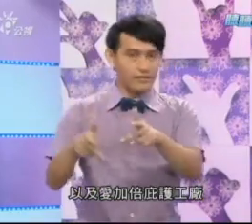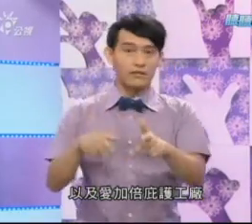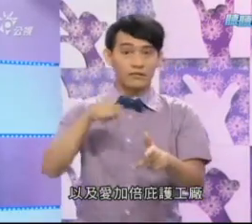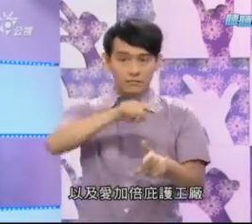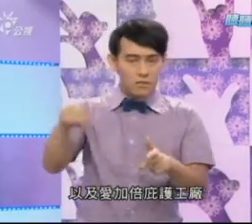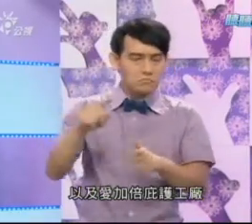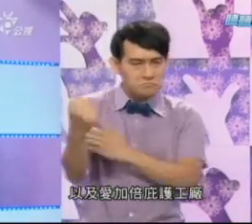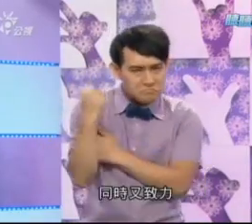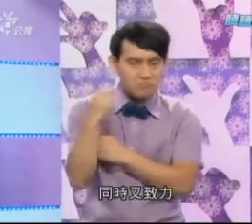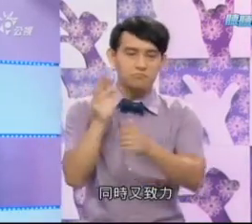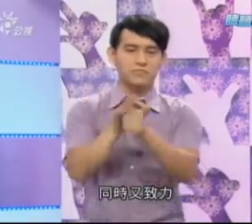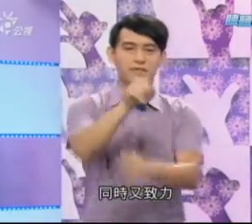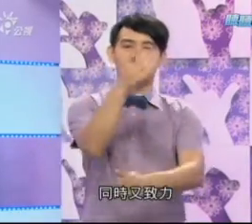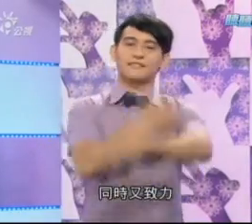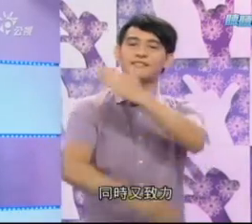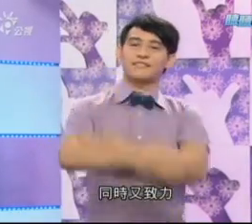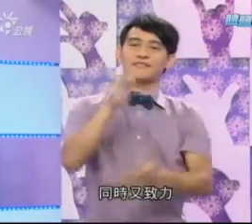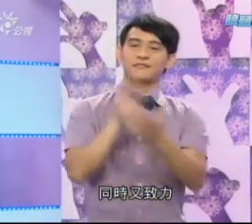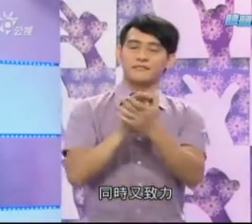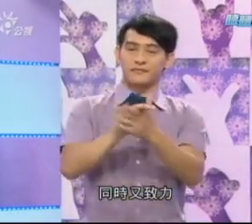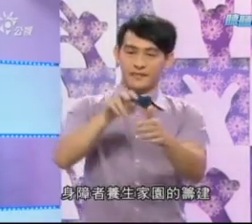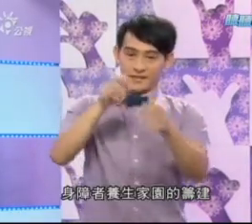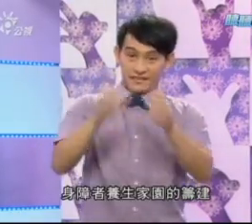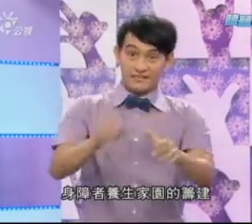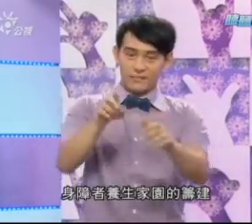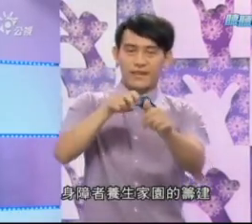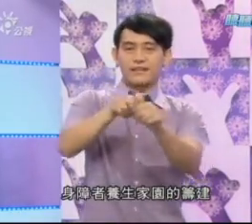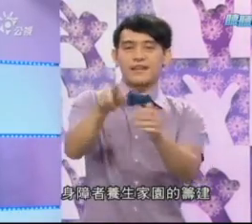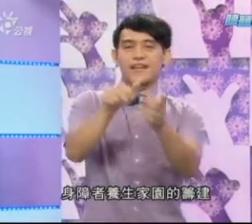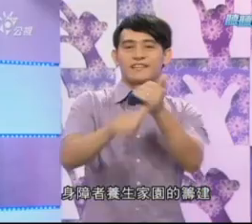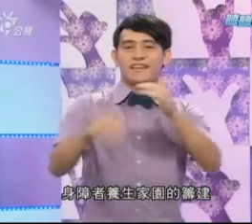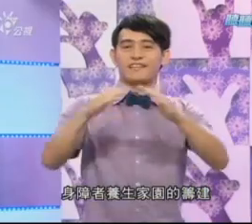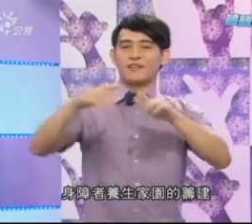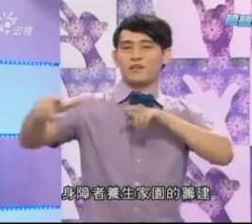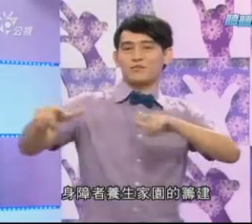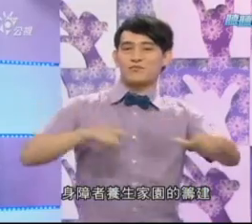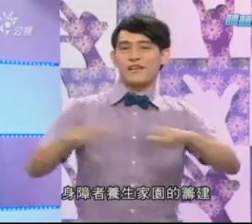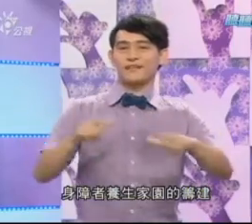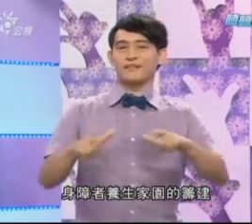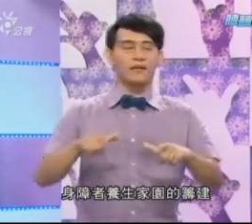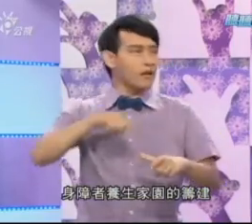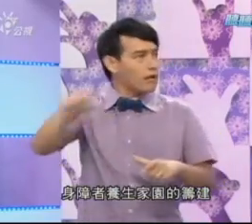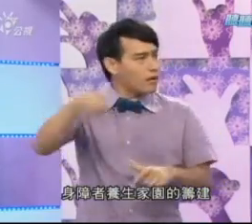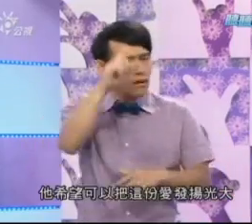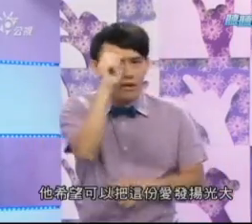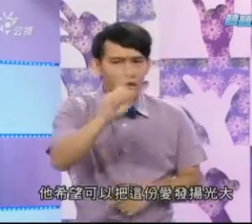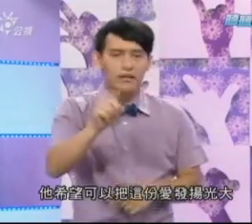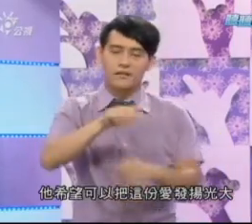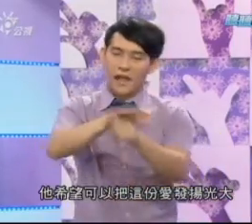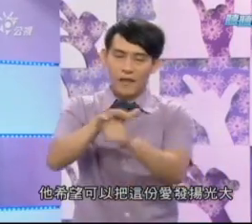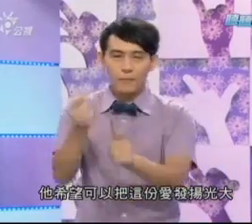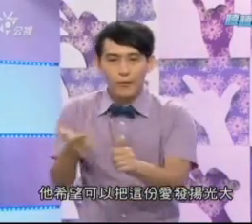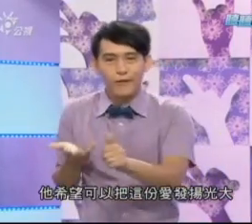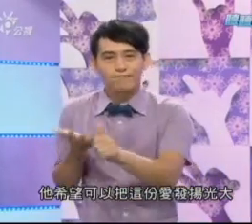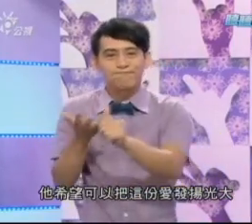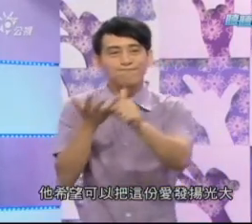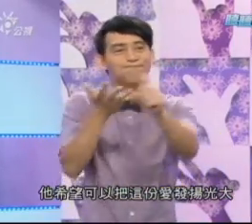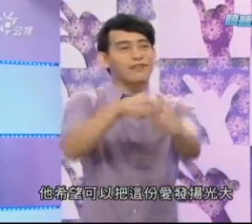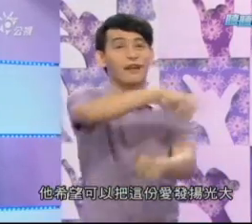厂，同时呢又致力身障者养生家园的筹建。他希望可以把这份爱发扬光